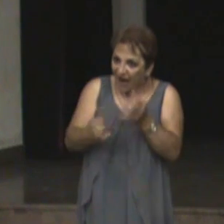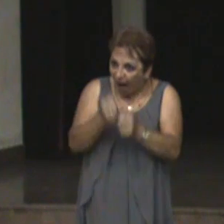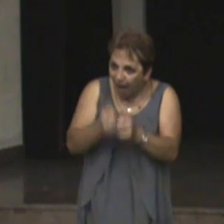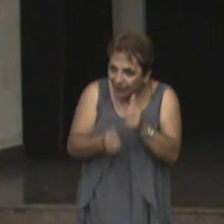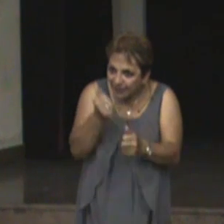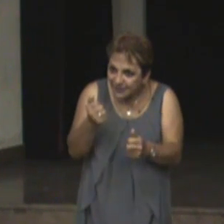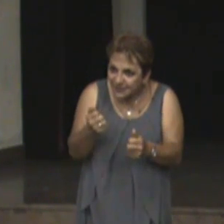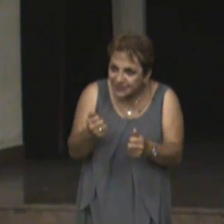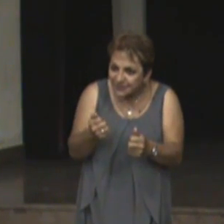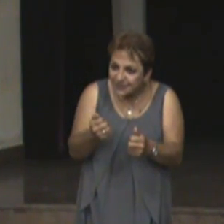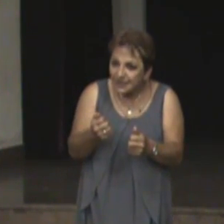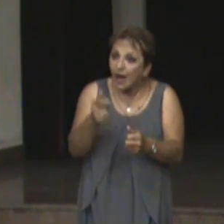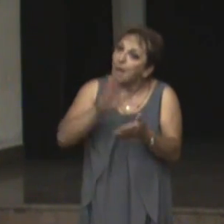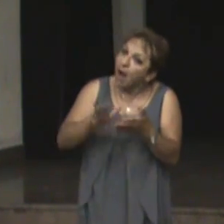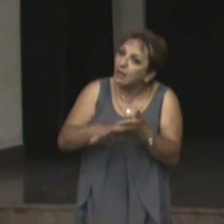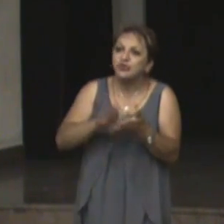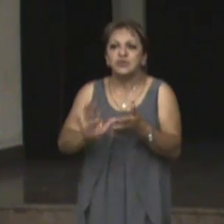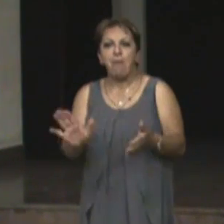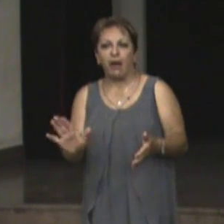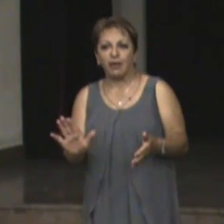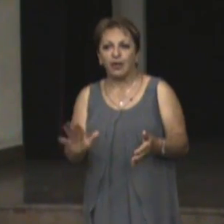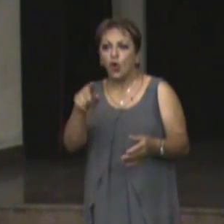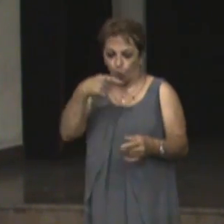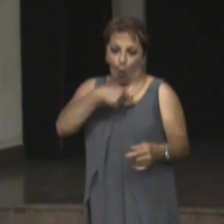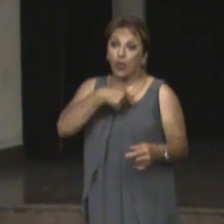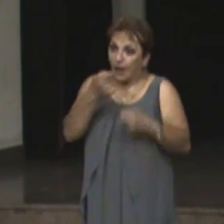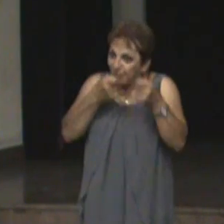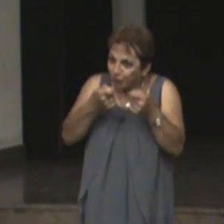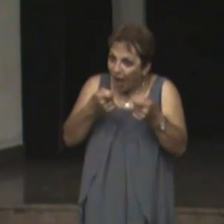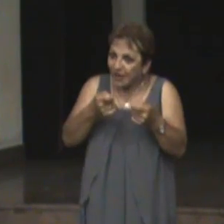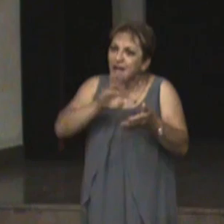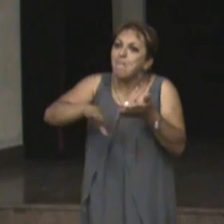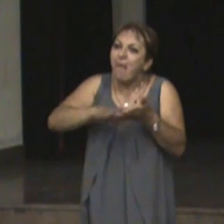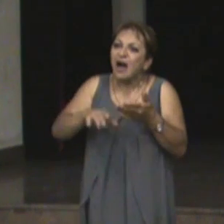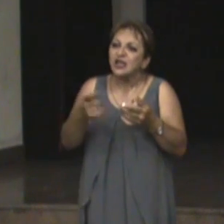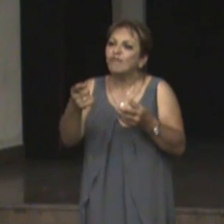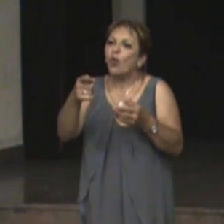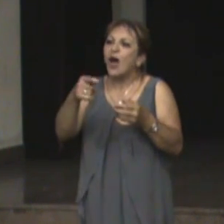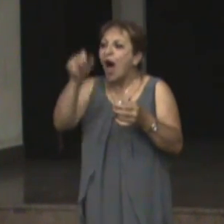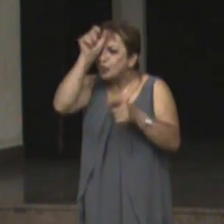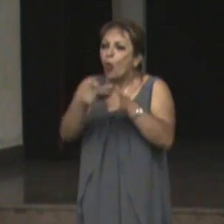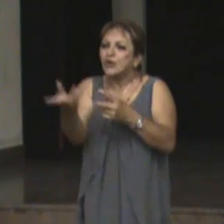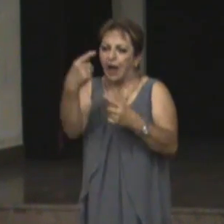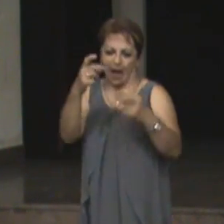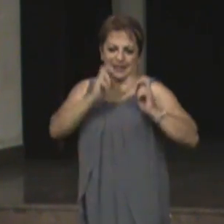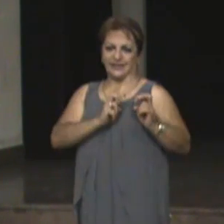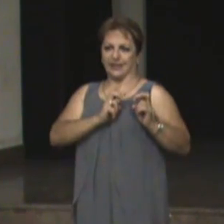տեսակ խանգարող խարերից, որքանով մենք կմշակենք և կհերկենք մեր սիրտը։